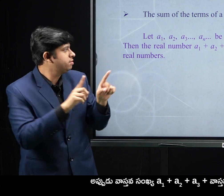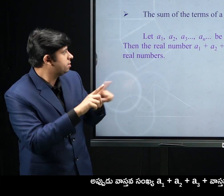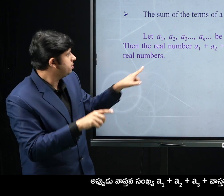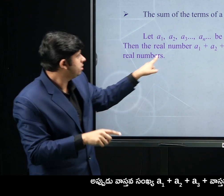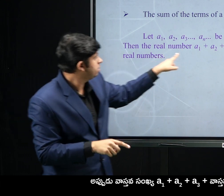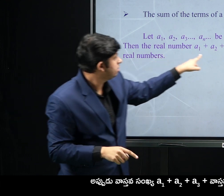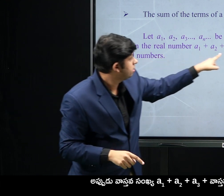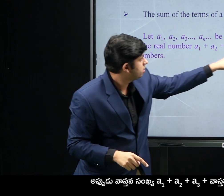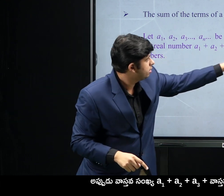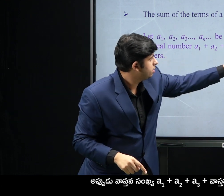నిర్వచించబడుతుంది.